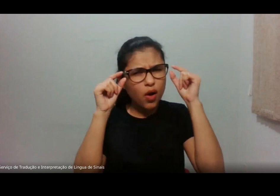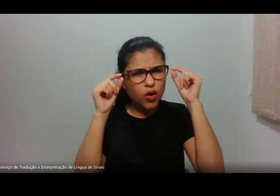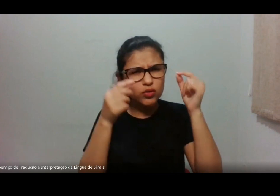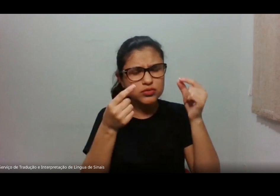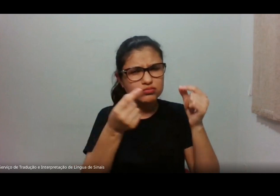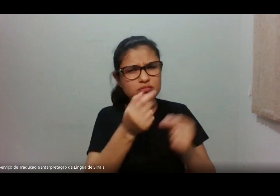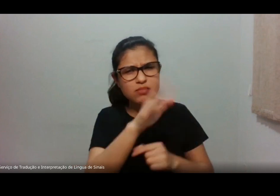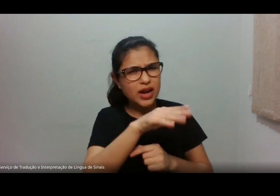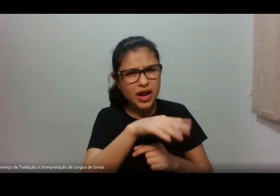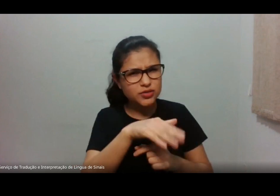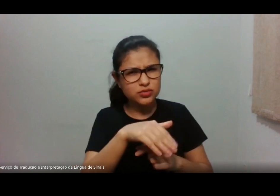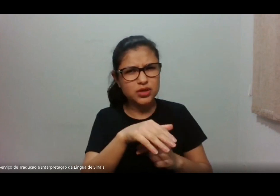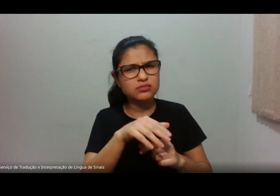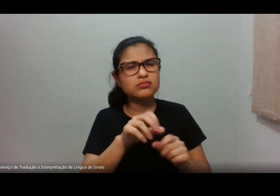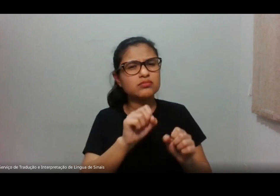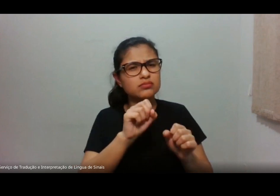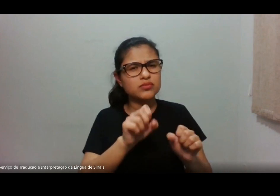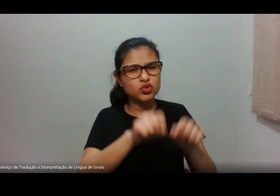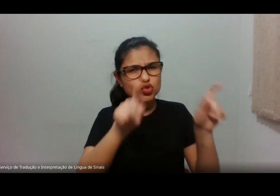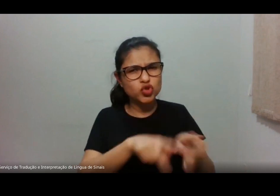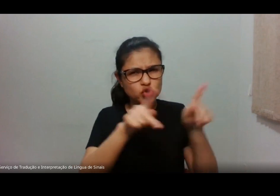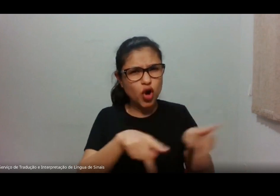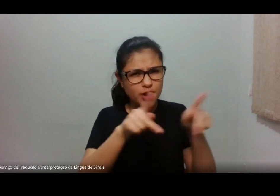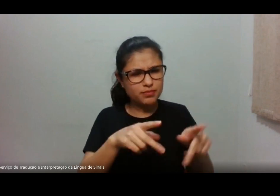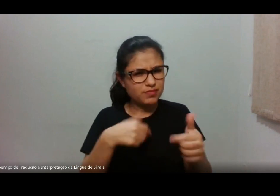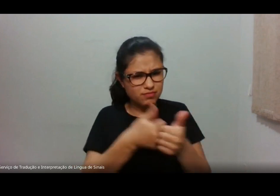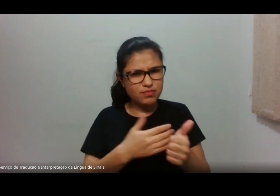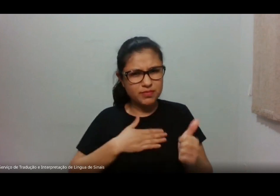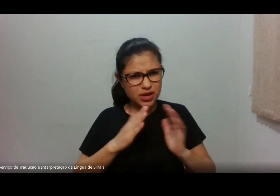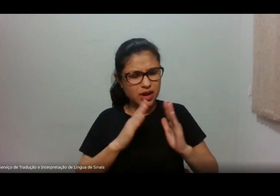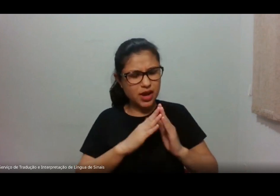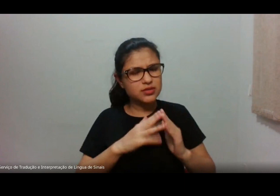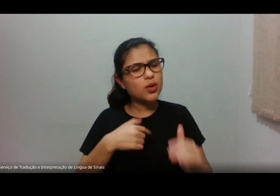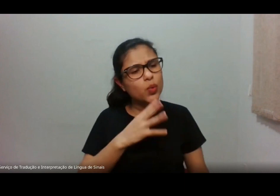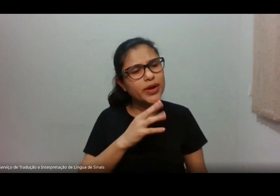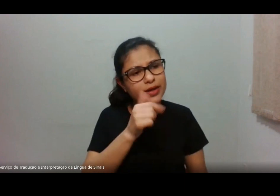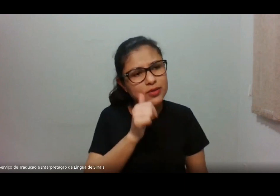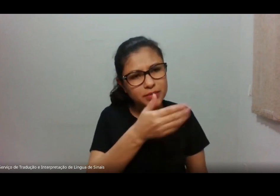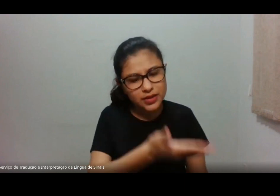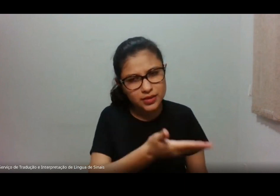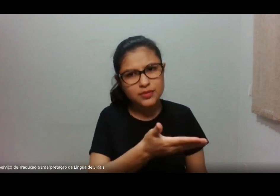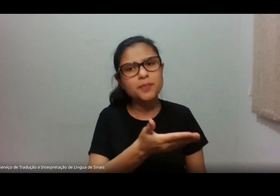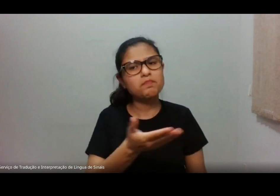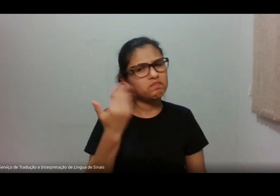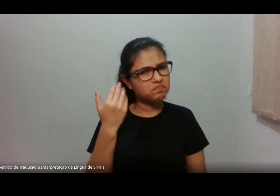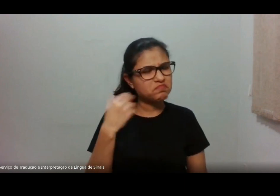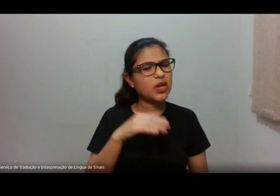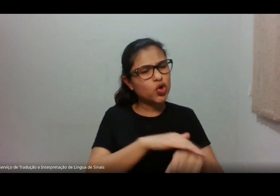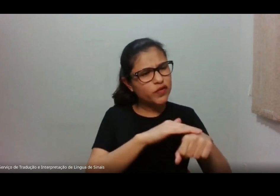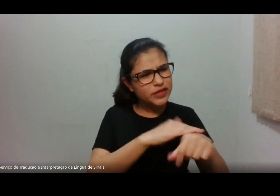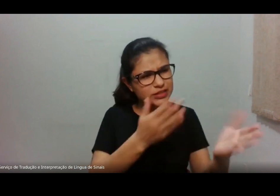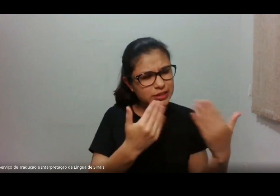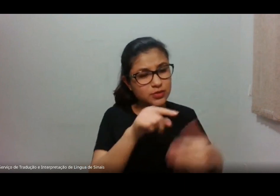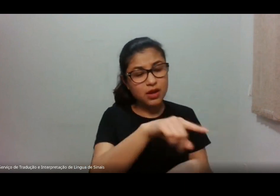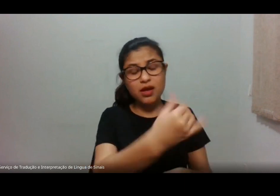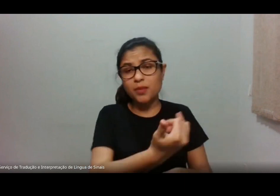são, enfim, óculos mais baratos, num shopping, Del Rey, aqui perto de casa, E um dia, e a gente sempre conversa, eu adoro conversar.